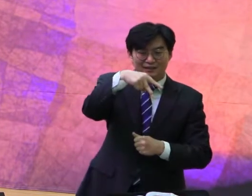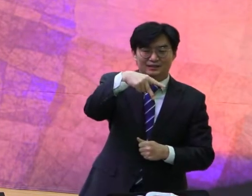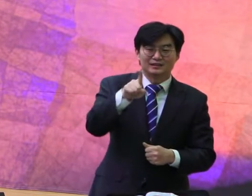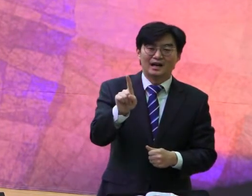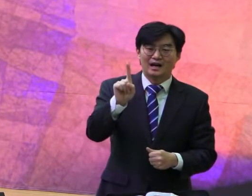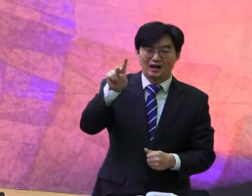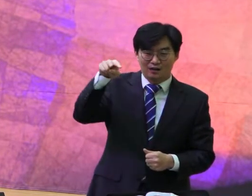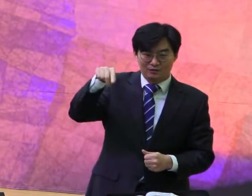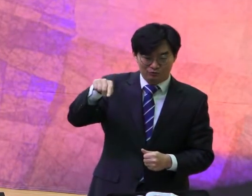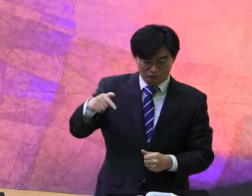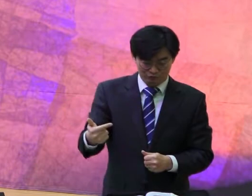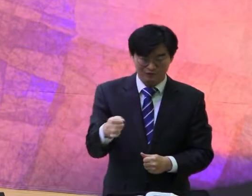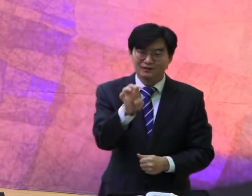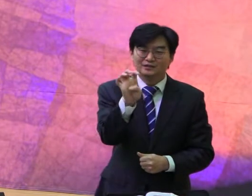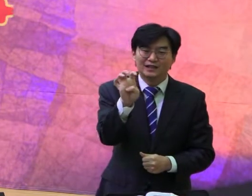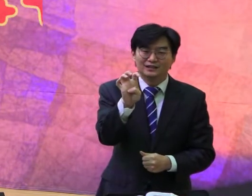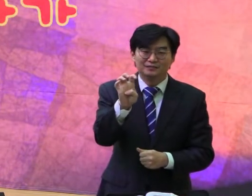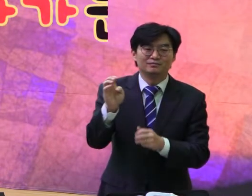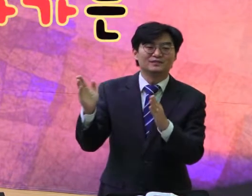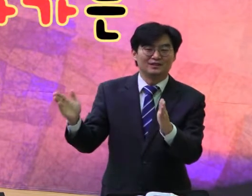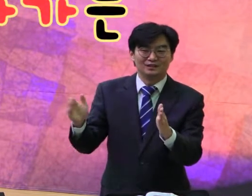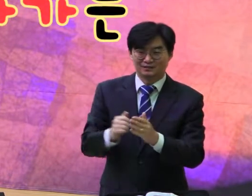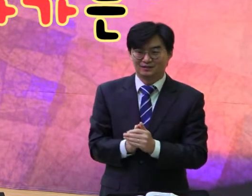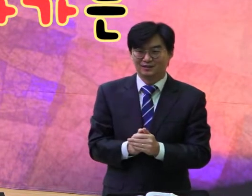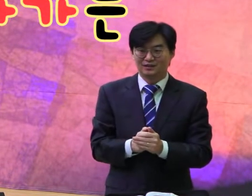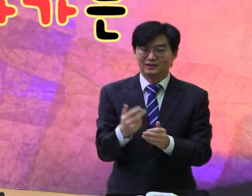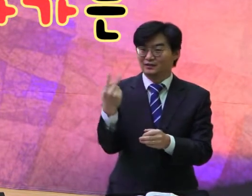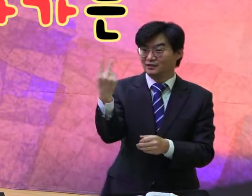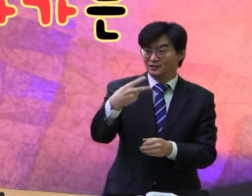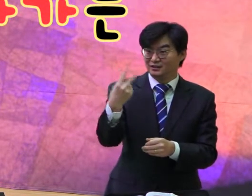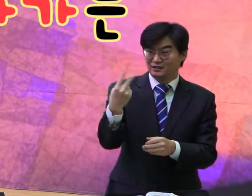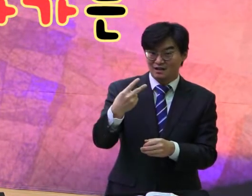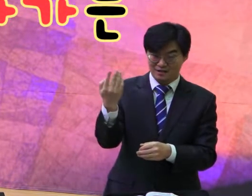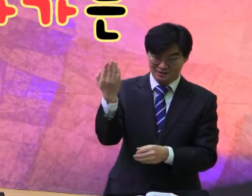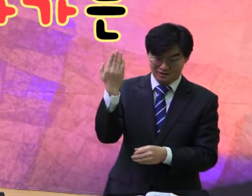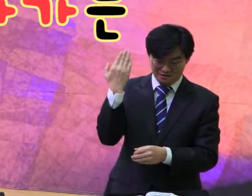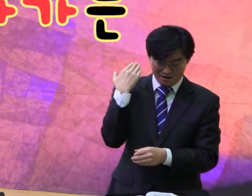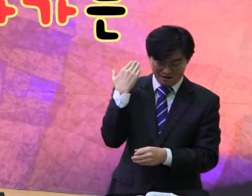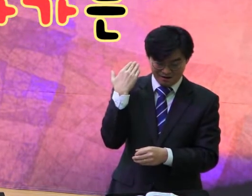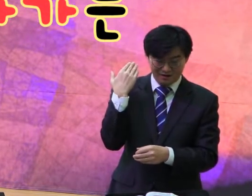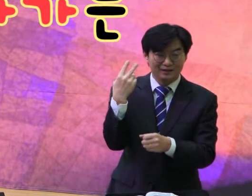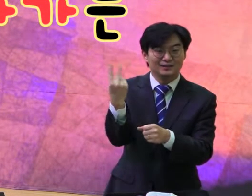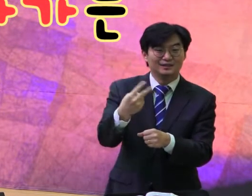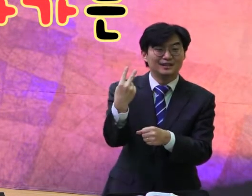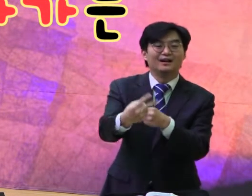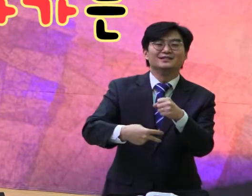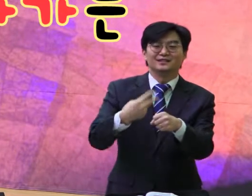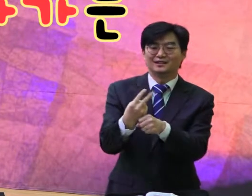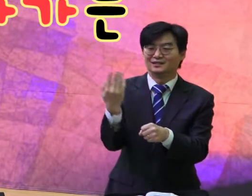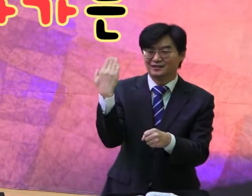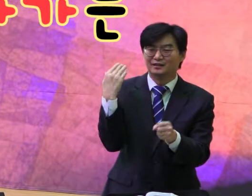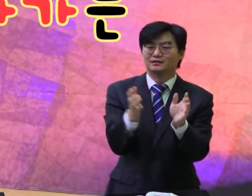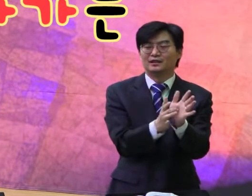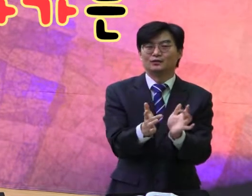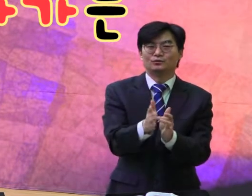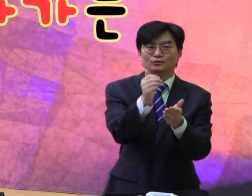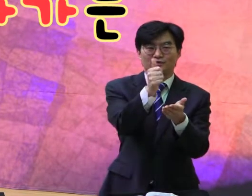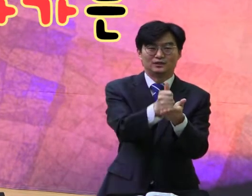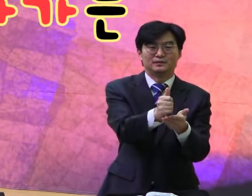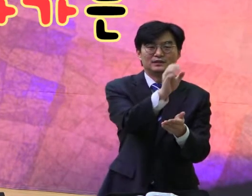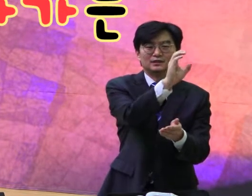위해서 십자가에서 고난당하시고 죽으신 그 예수님의 순환을 생각하고 그리고 오늘